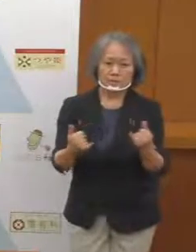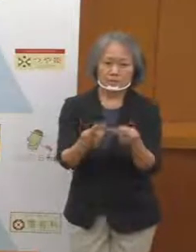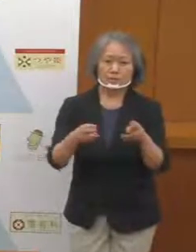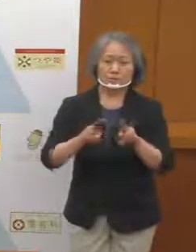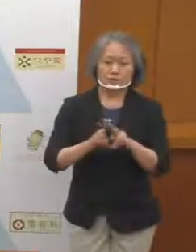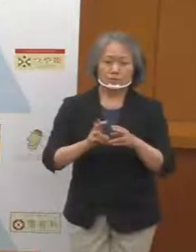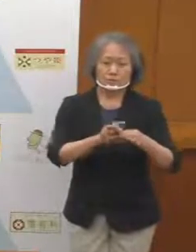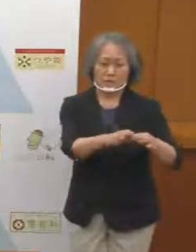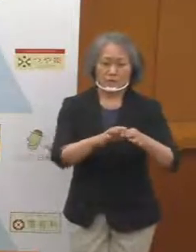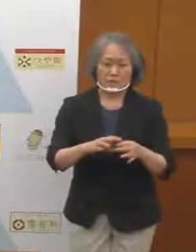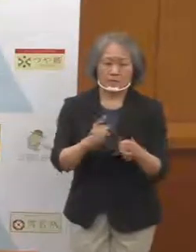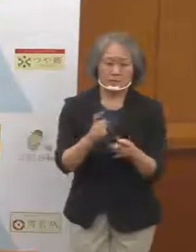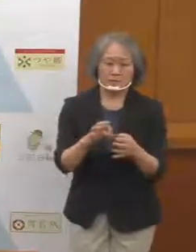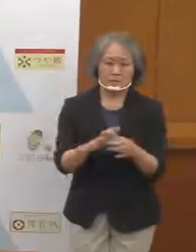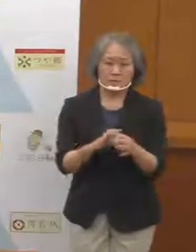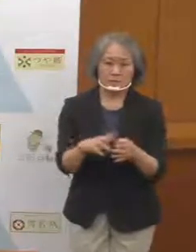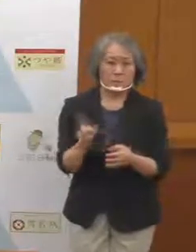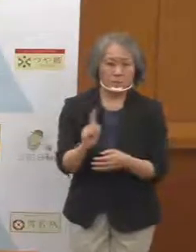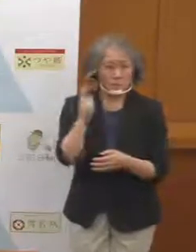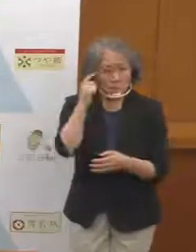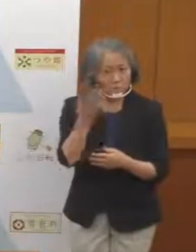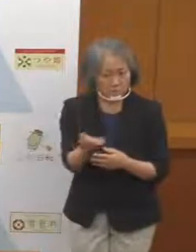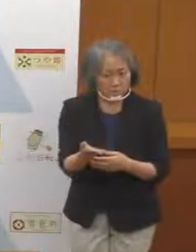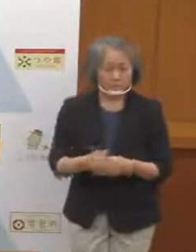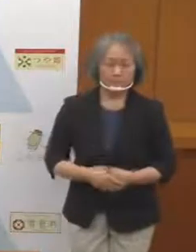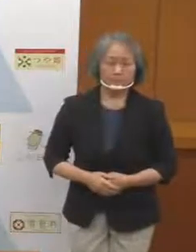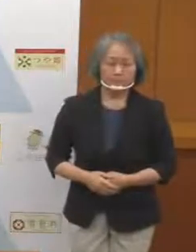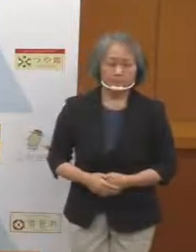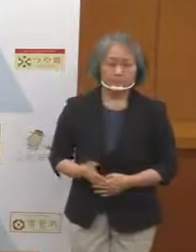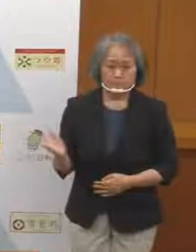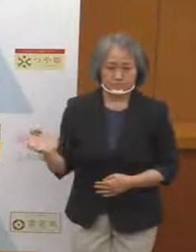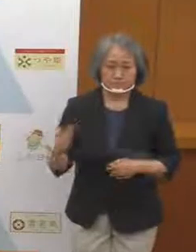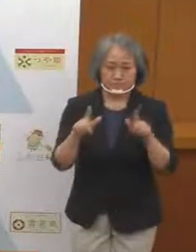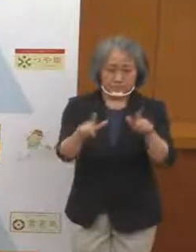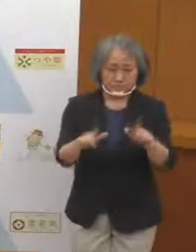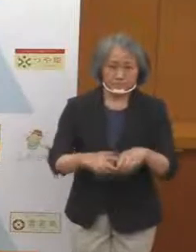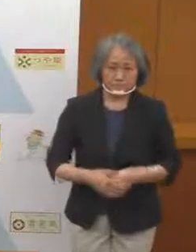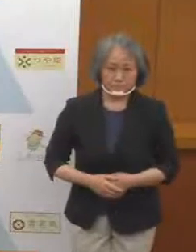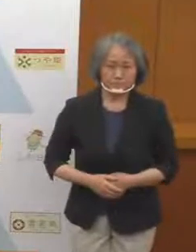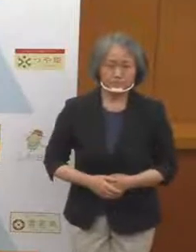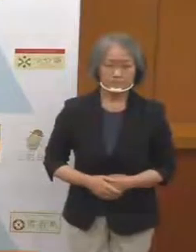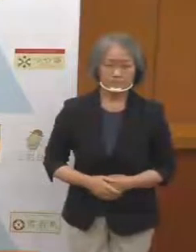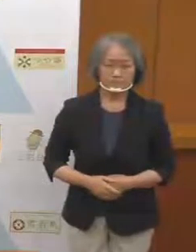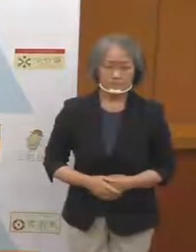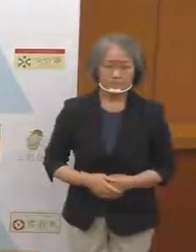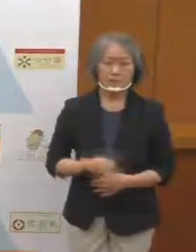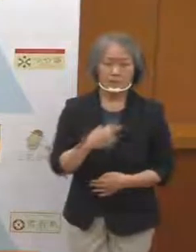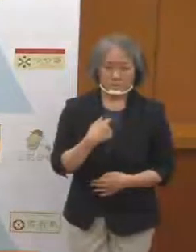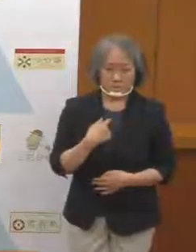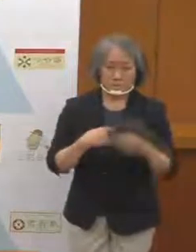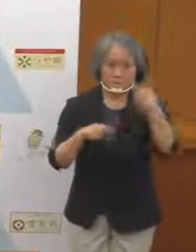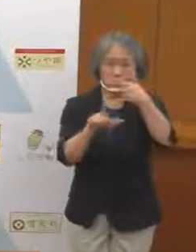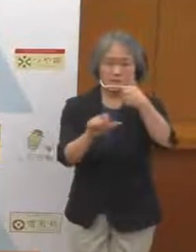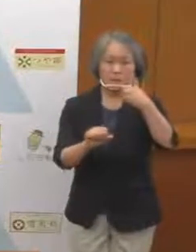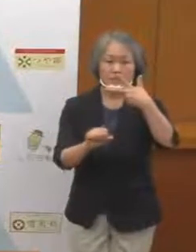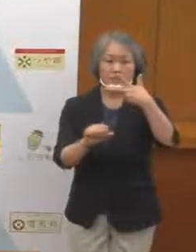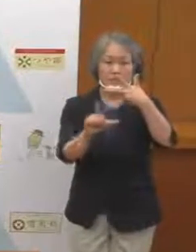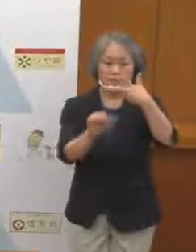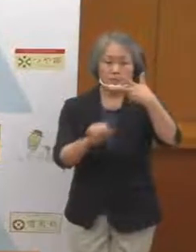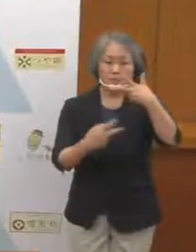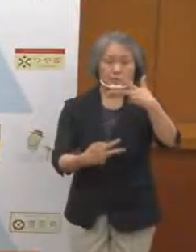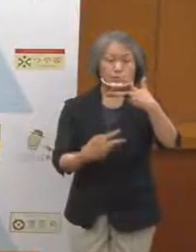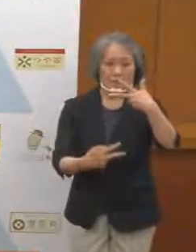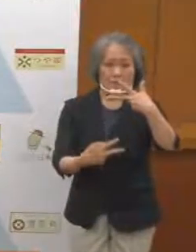を浮かべさせてくださいはい越冬をハイあの確かに私は7月2日時